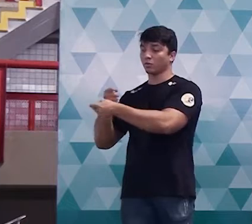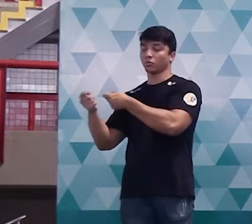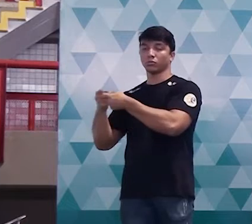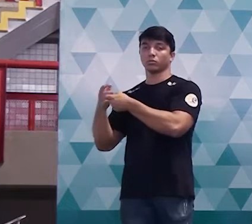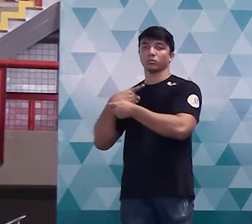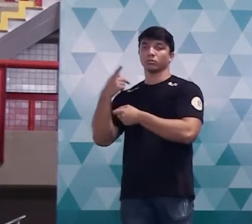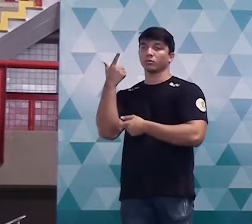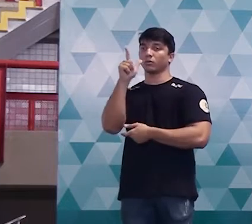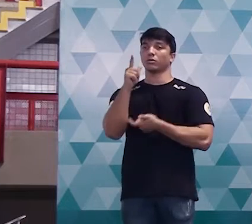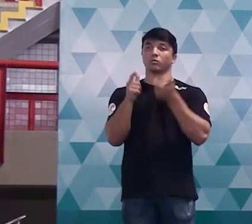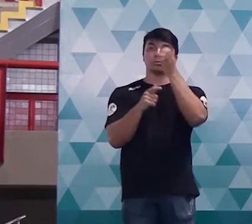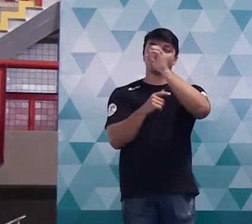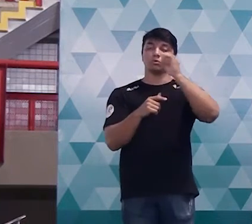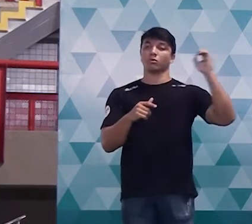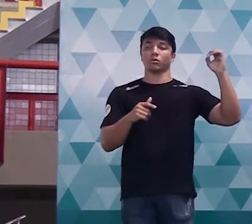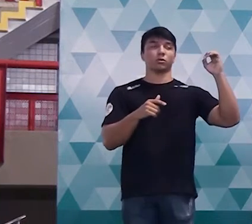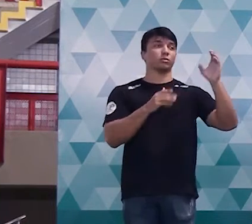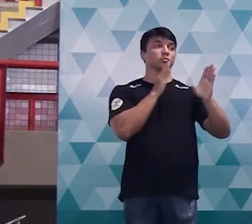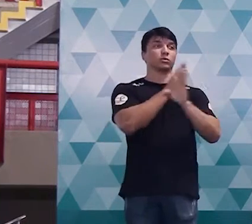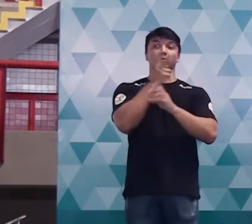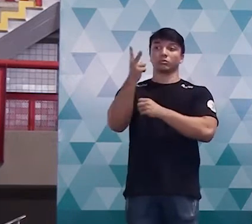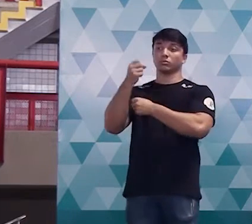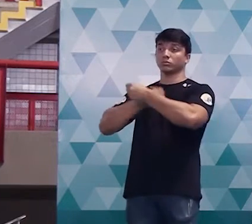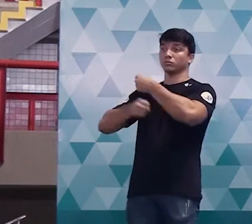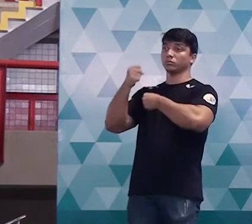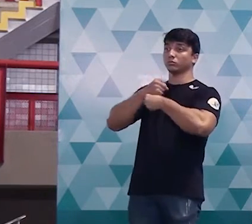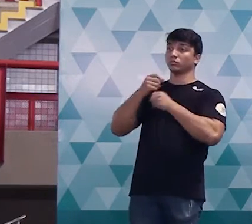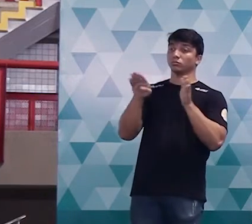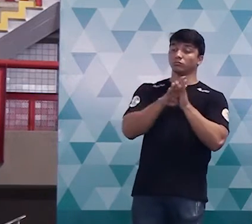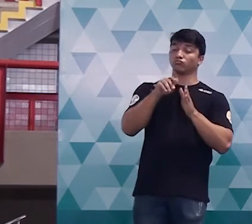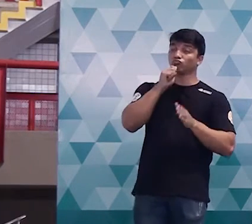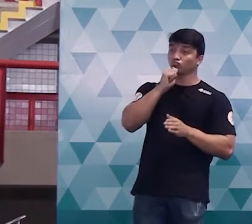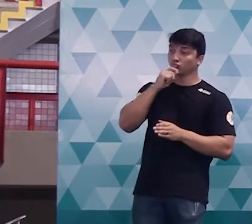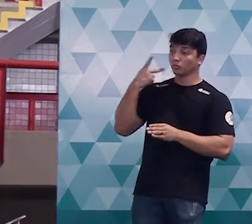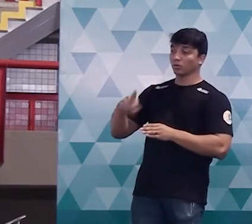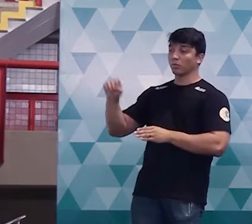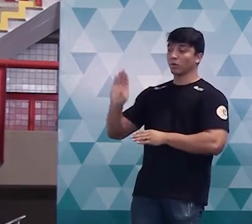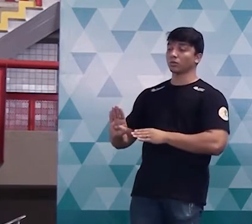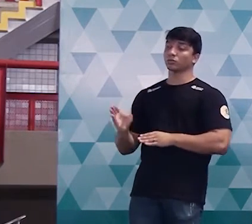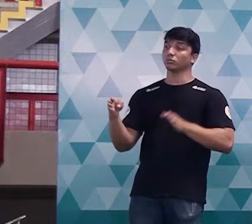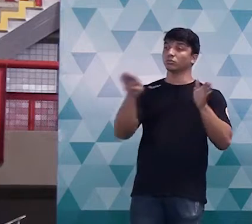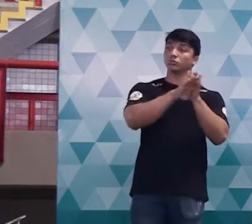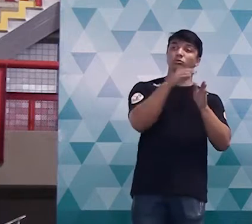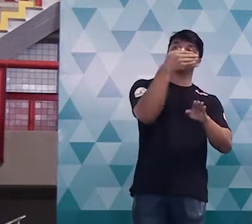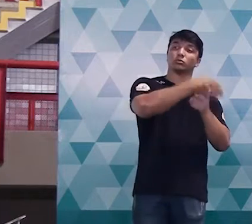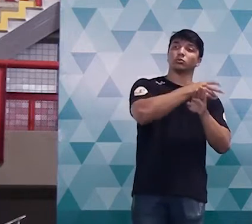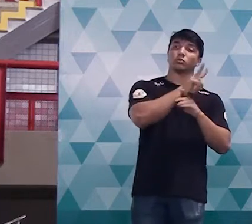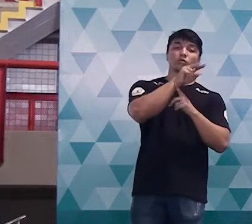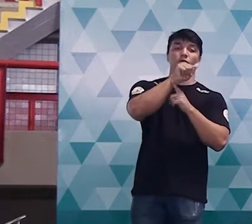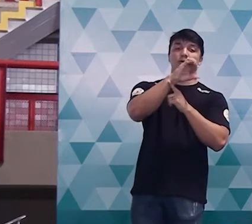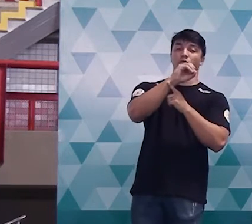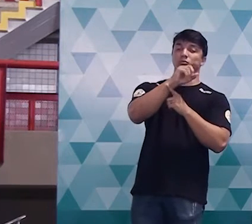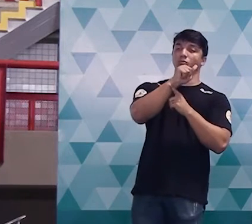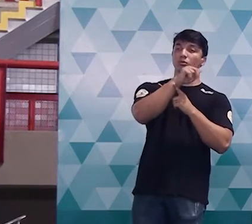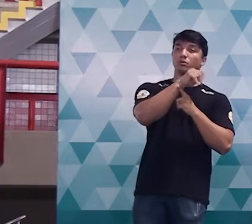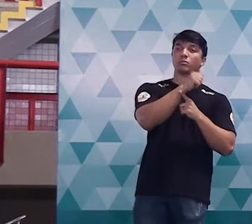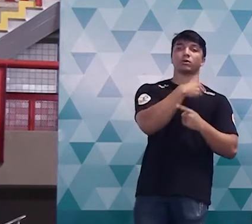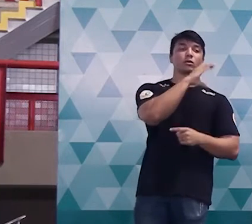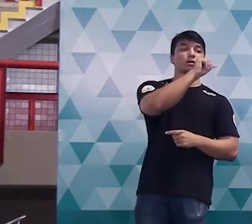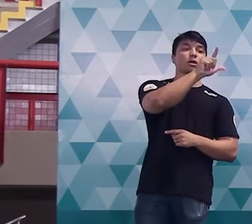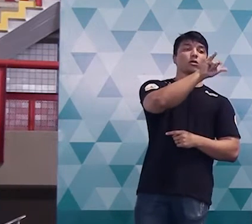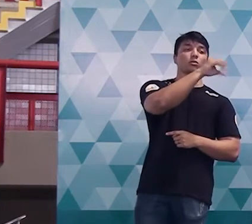no Oriente, já que 2 anos antes de chegar no Brasil, os portugueses já haviam chegado com Vasco da Gama na Índia, em Calicut,